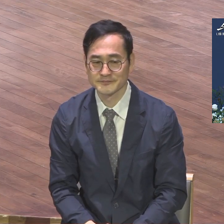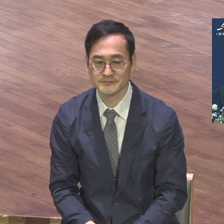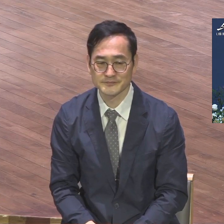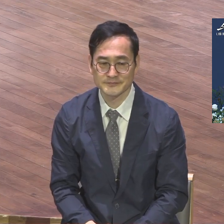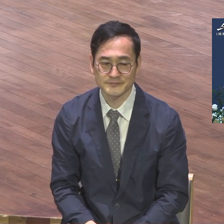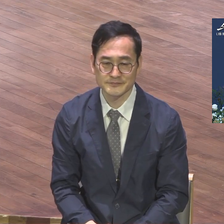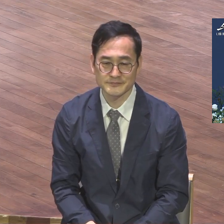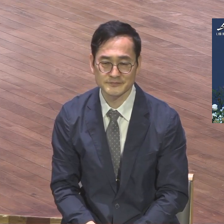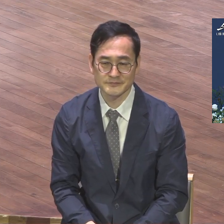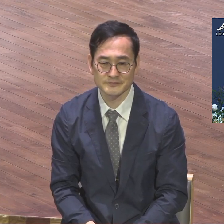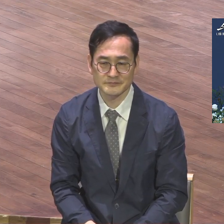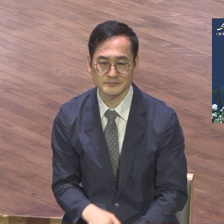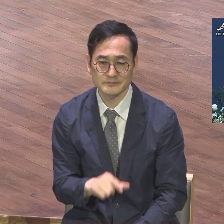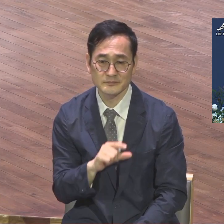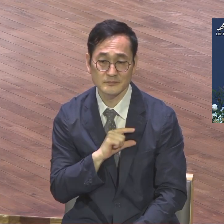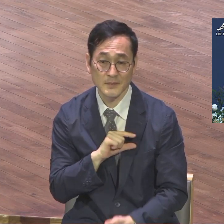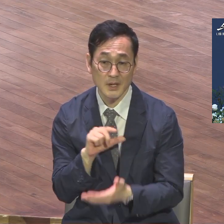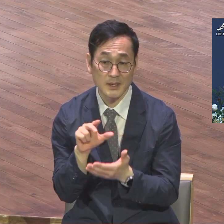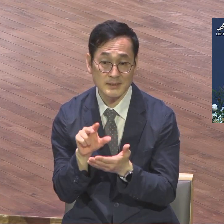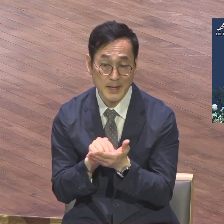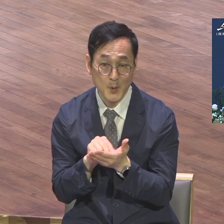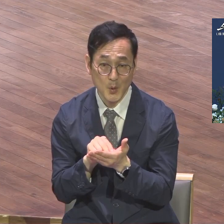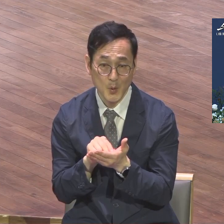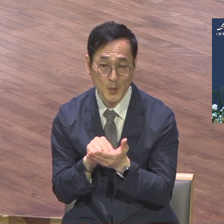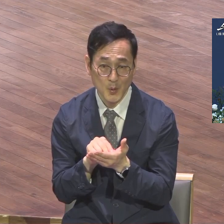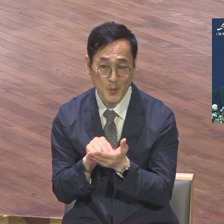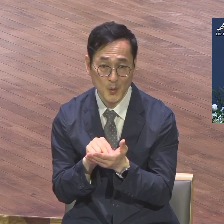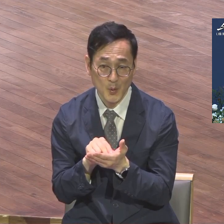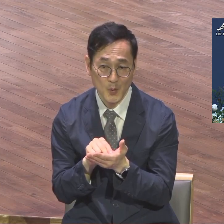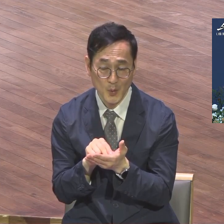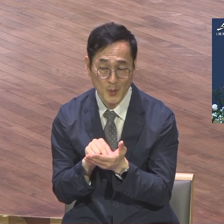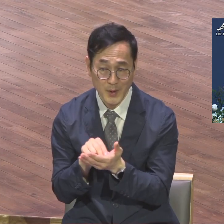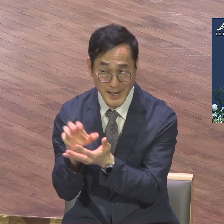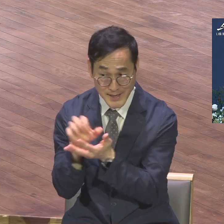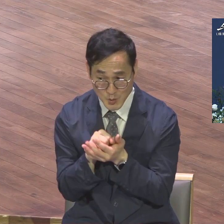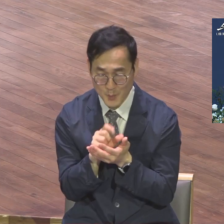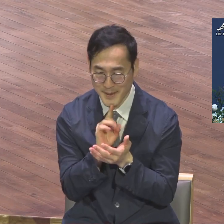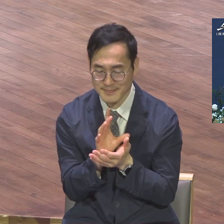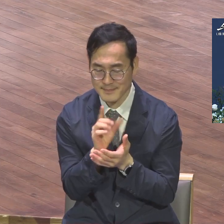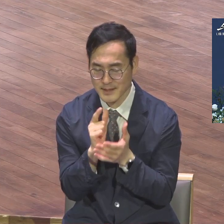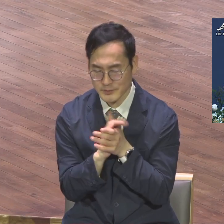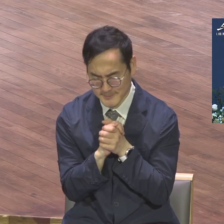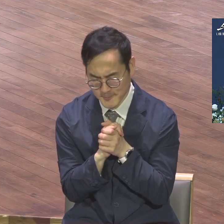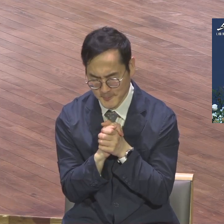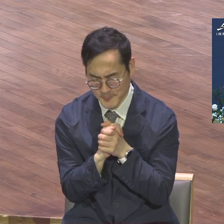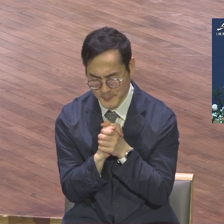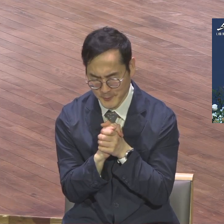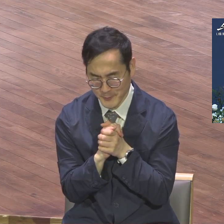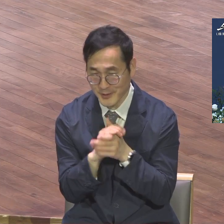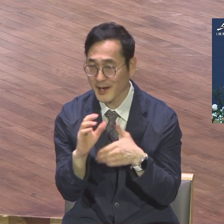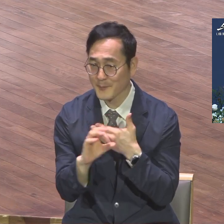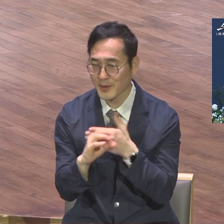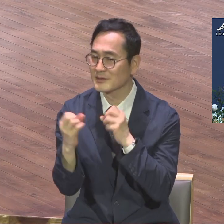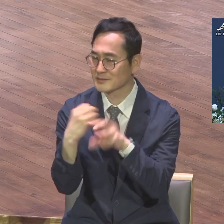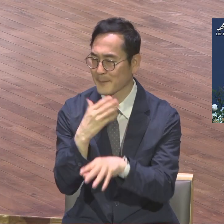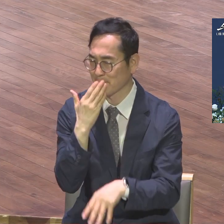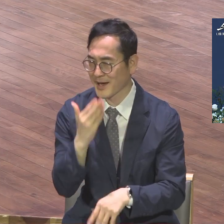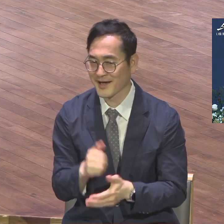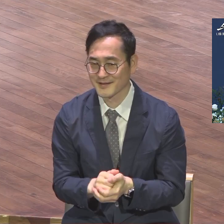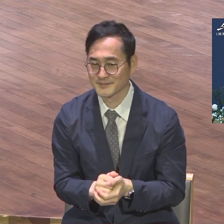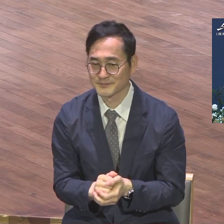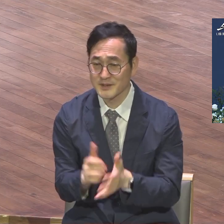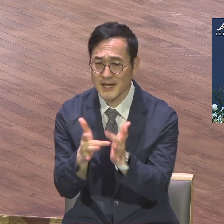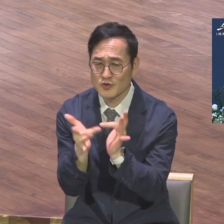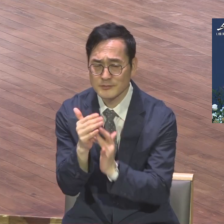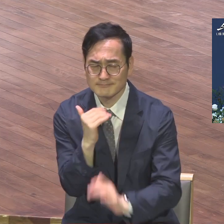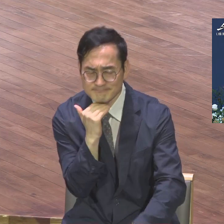주간 동안 묵상만 해도 응답이 오게 되어 있습니다. 나를 향한 예수님의 기대. 자, 예수님이